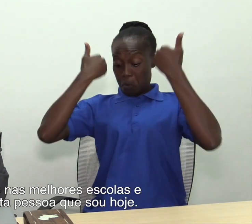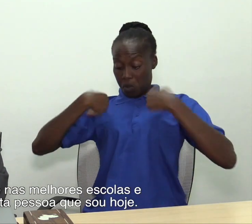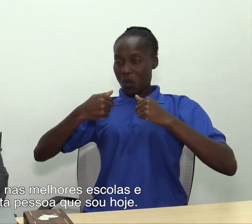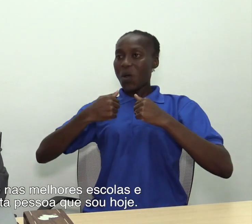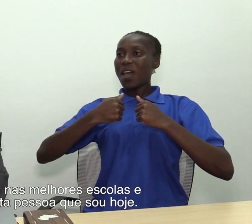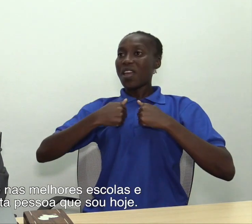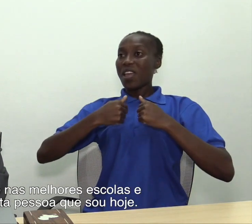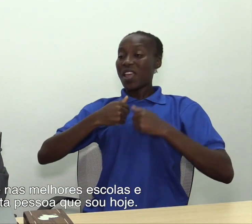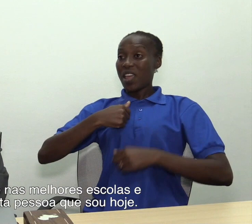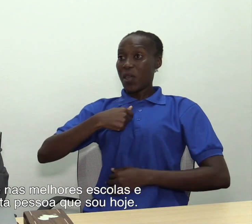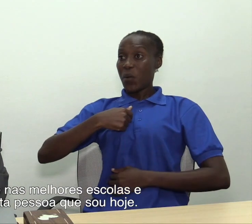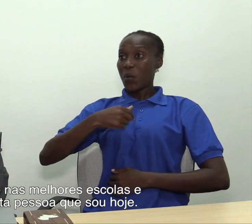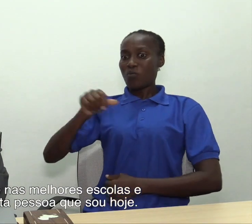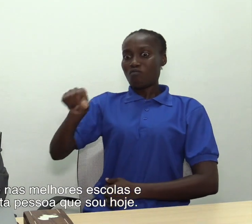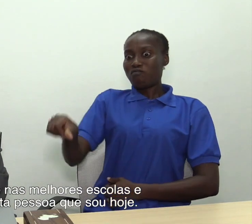hoje.